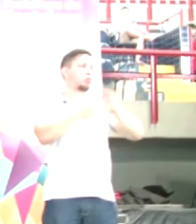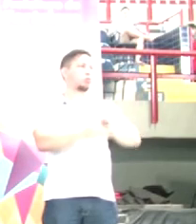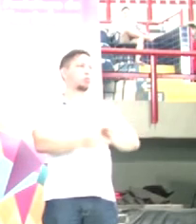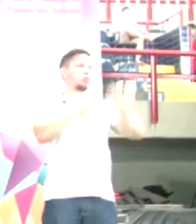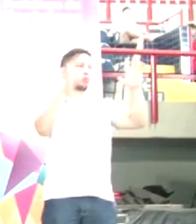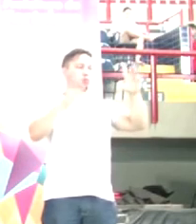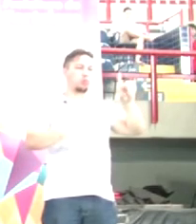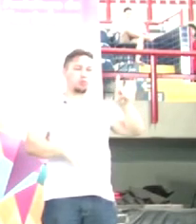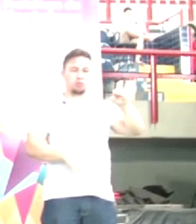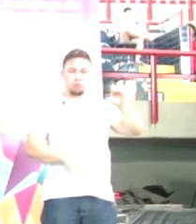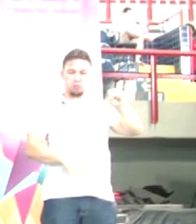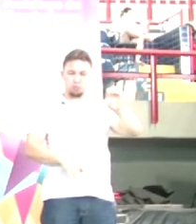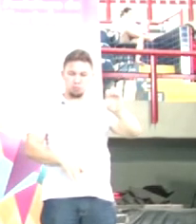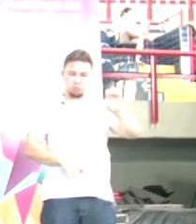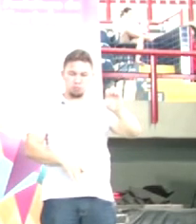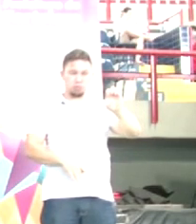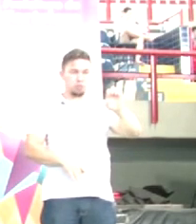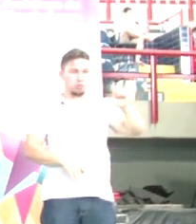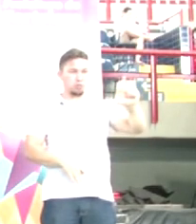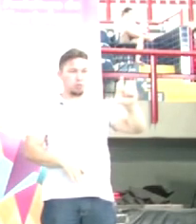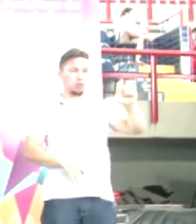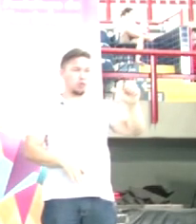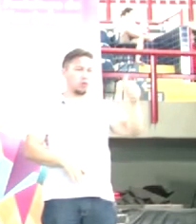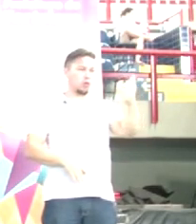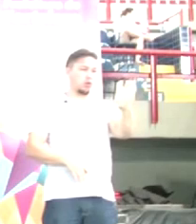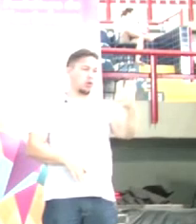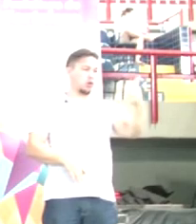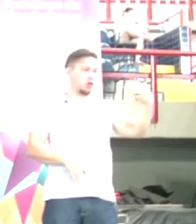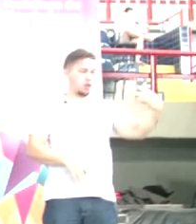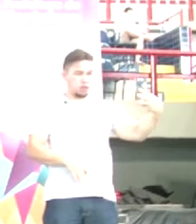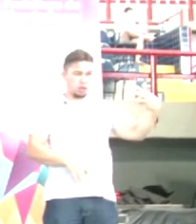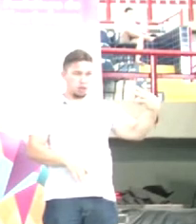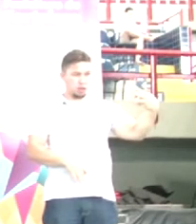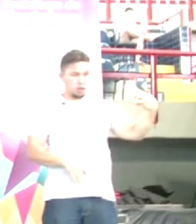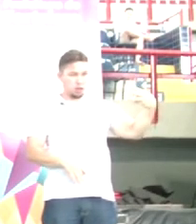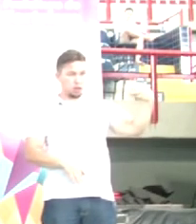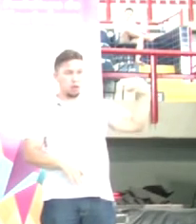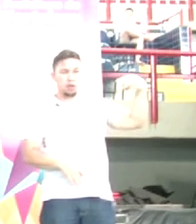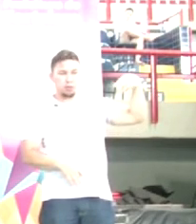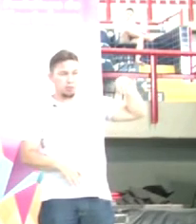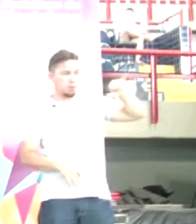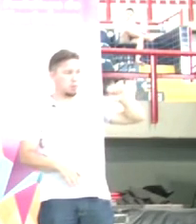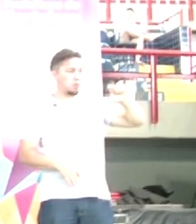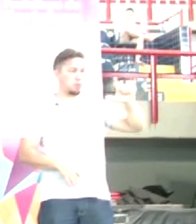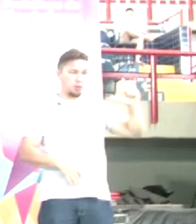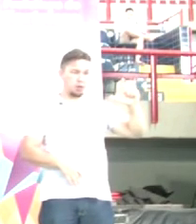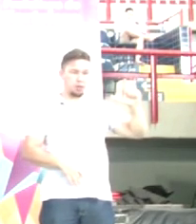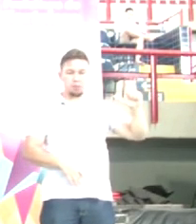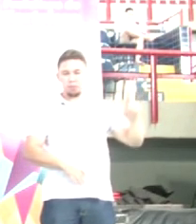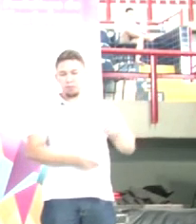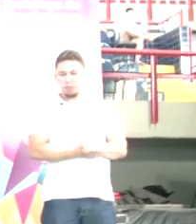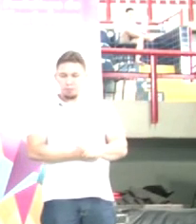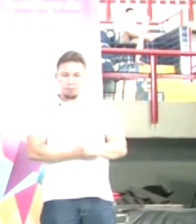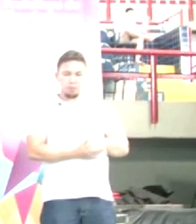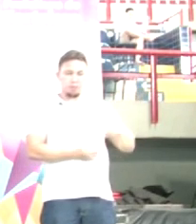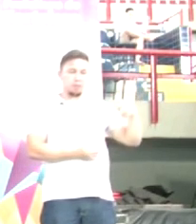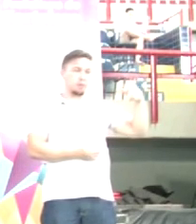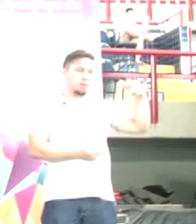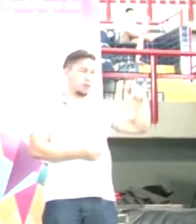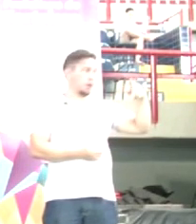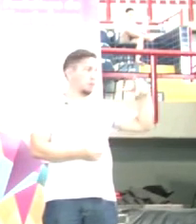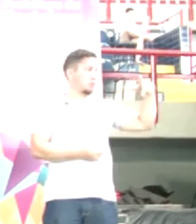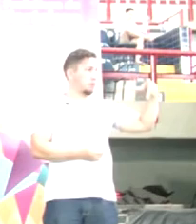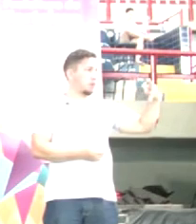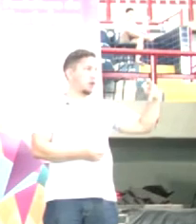óleo diesel com 13.000 ppm. Tiago, ppm quer dizer o quê? Parte por